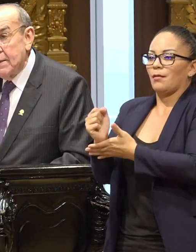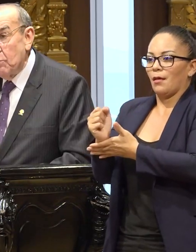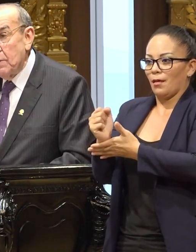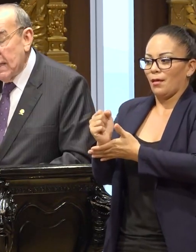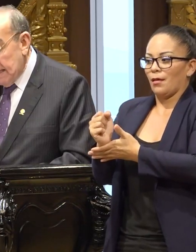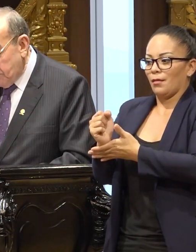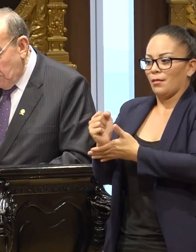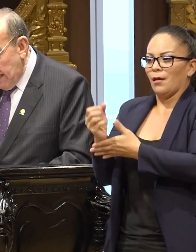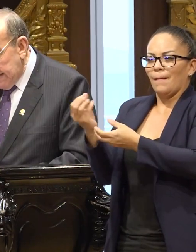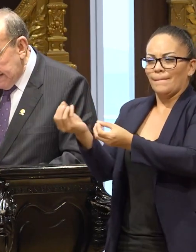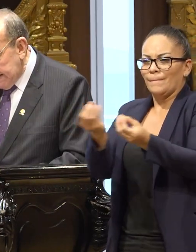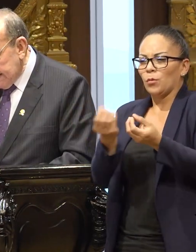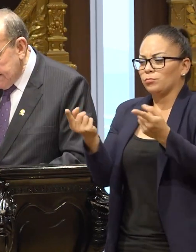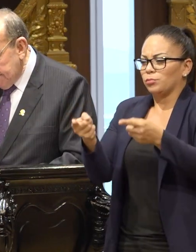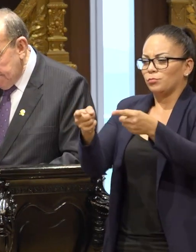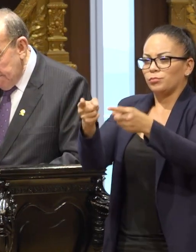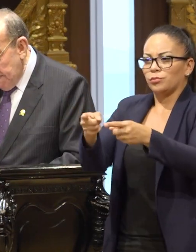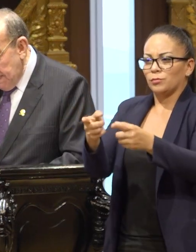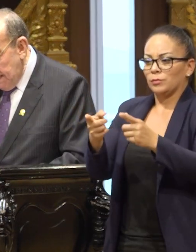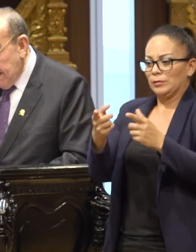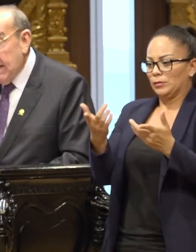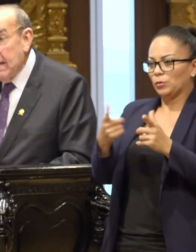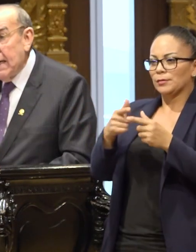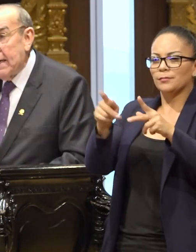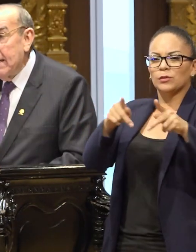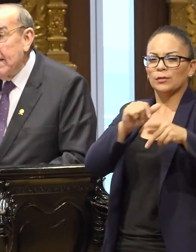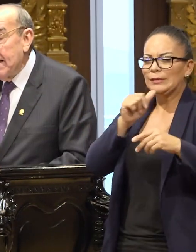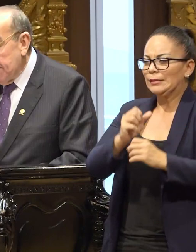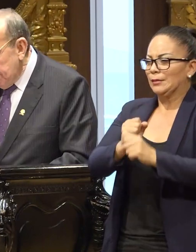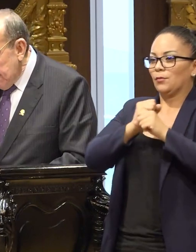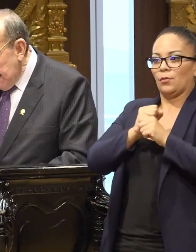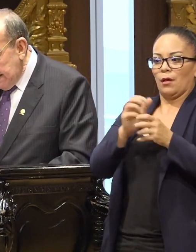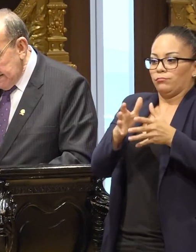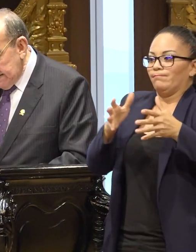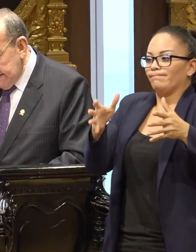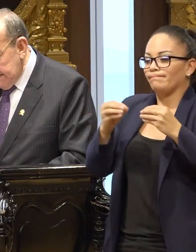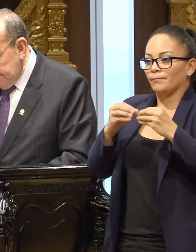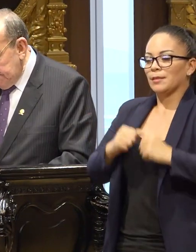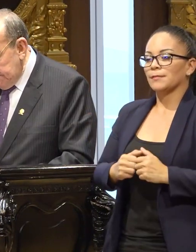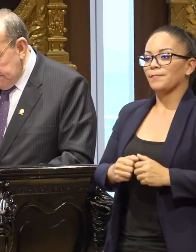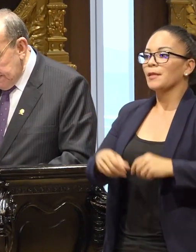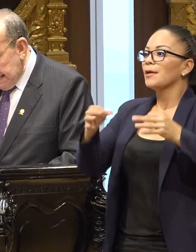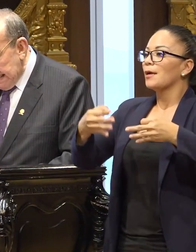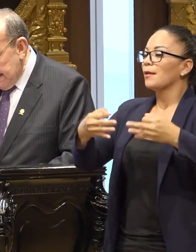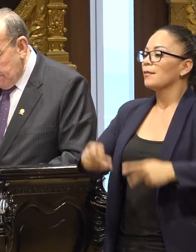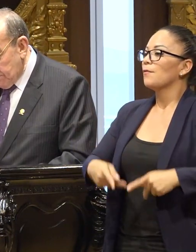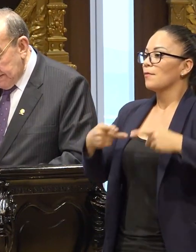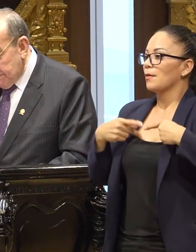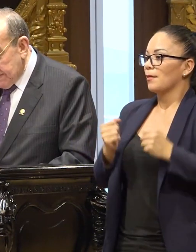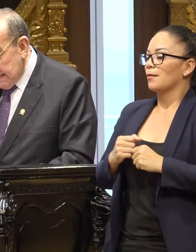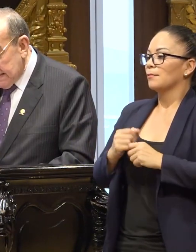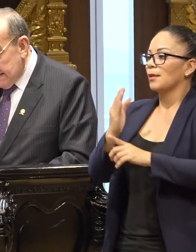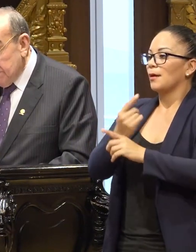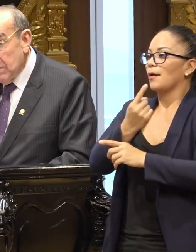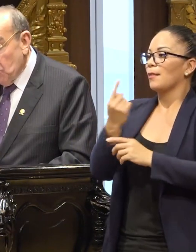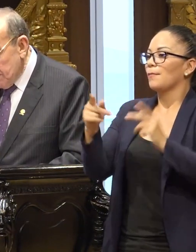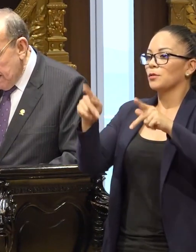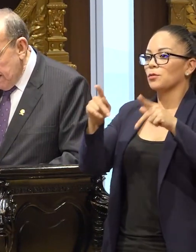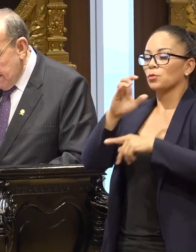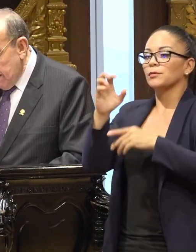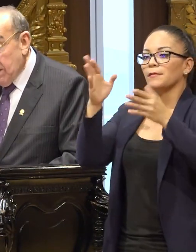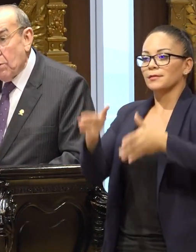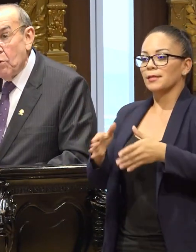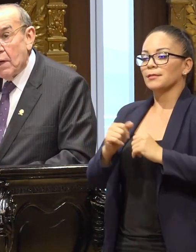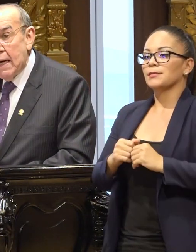y la seguridad ciudadana crece. La calidad de vida de cada costarricense